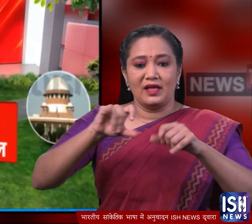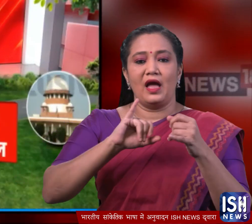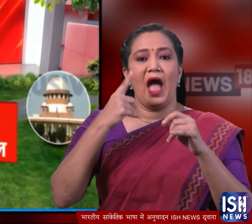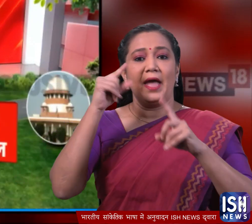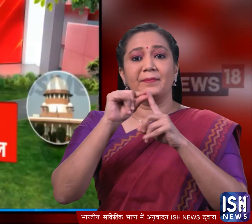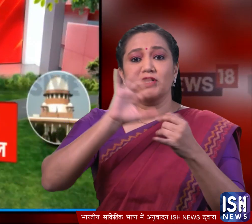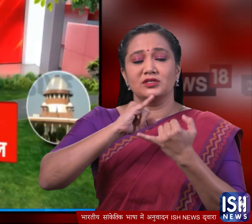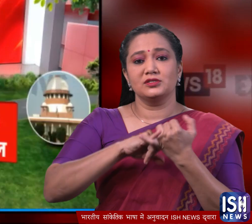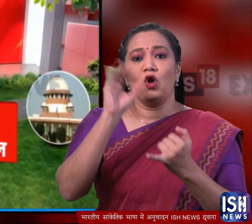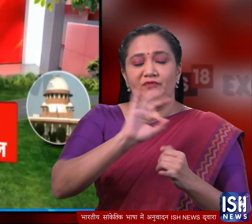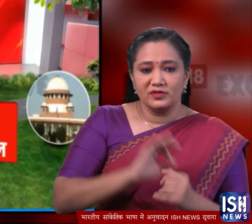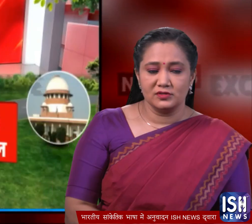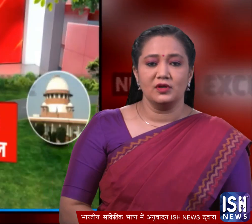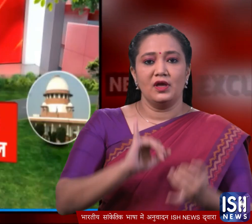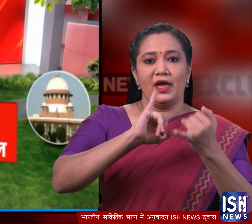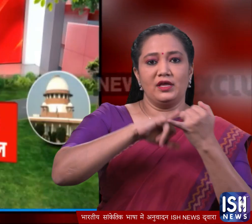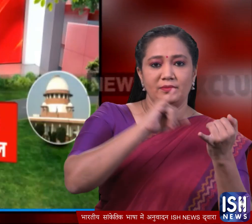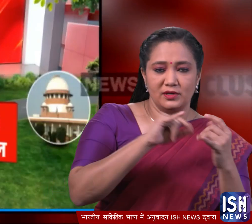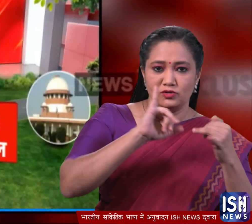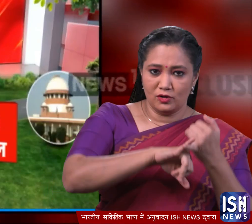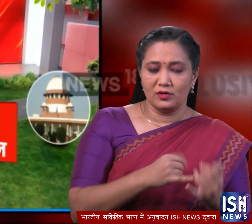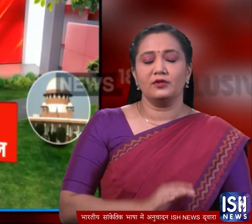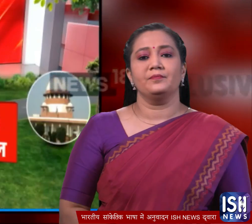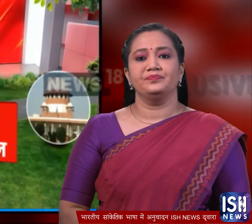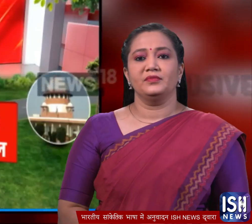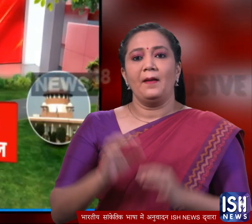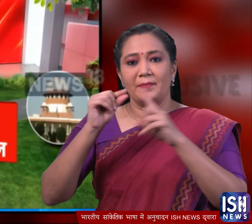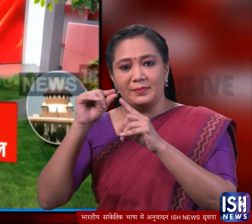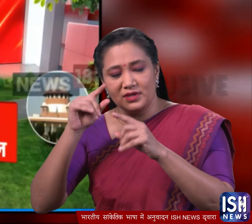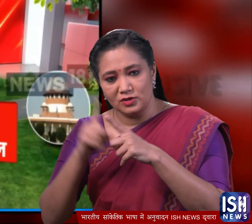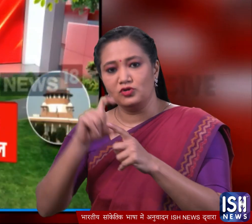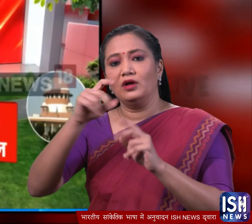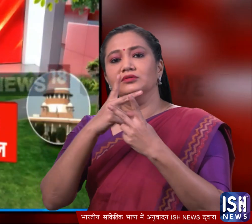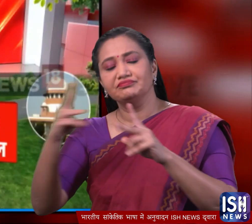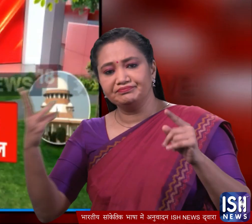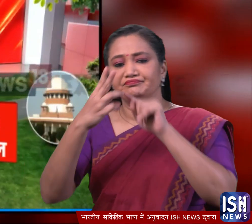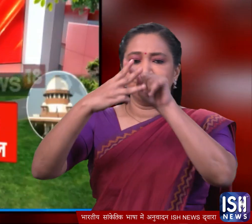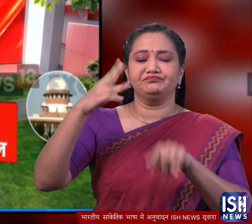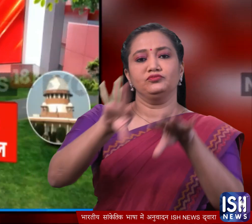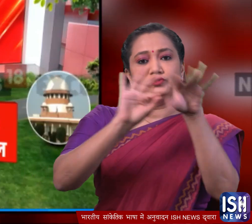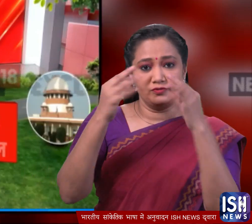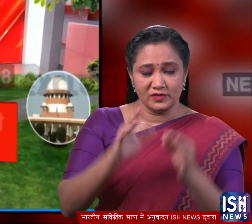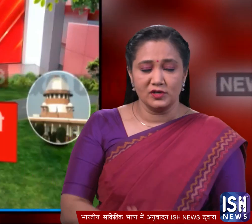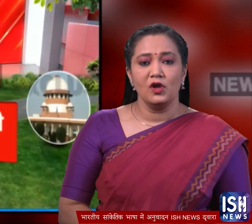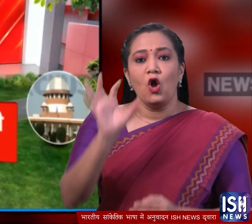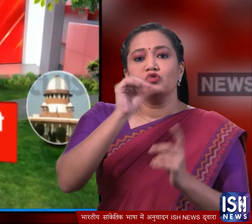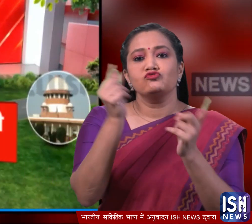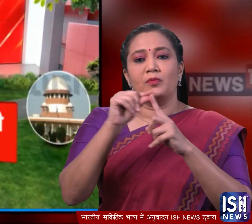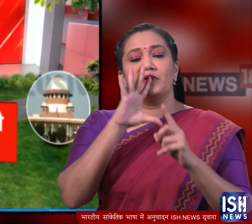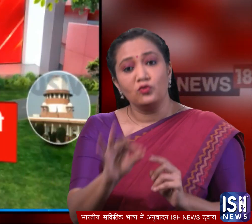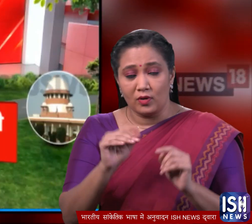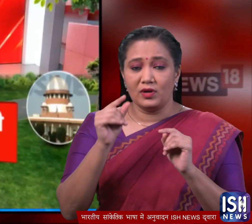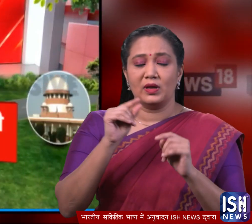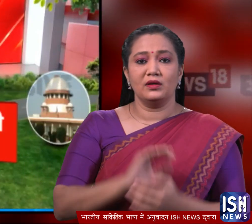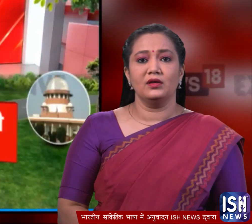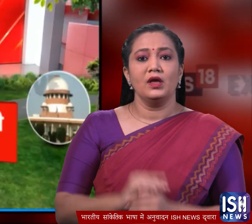में 3 IPS अधिकारियों SB शिरोडकर, दीपेंद्र सिंह और पद्मजा चौहान को भी शामिल किया। खास बात यह कि ये तीनों अधिकारी यूपी